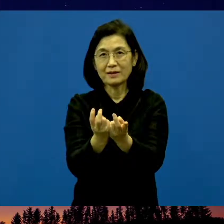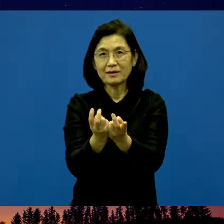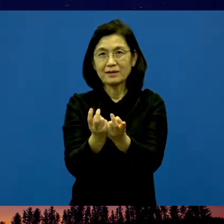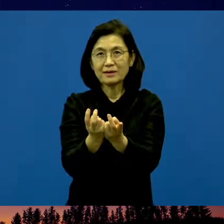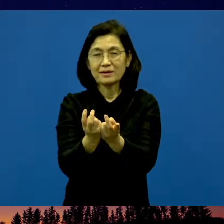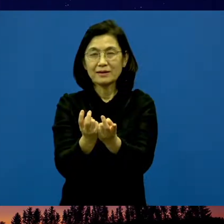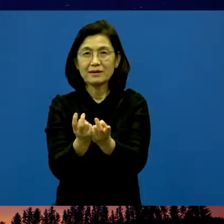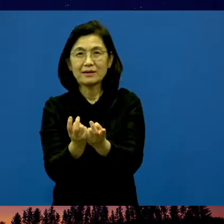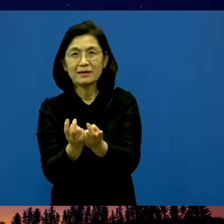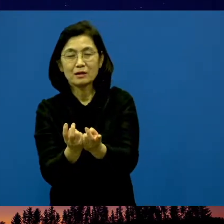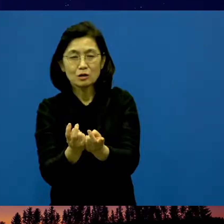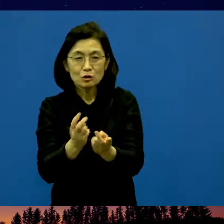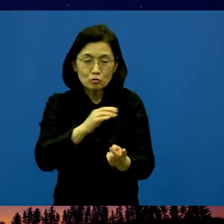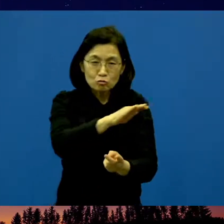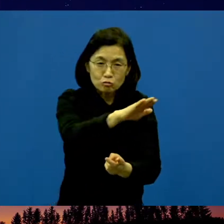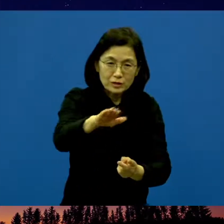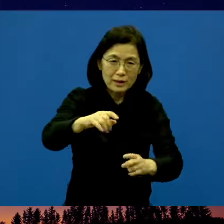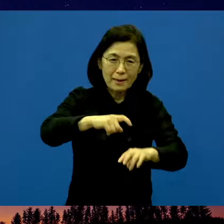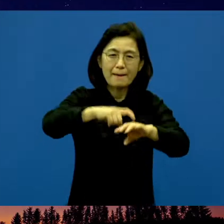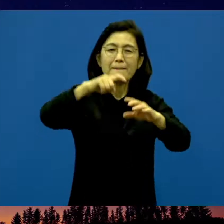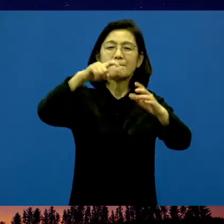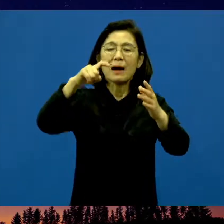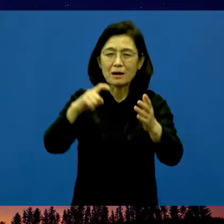어떻게 하시냐, 우리의 마음을 움직이십니다.